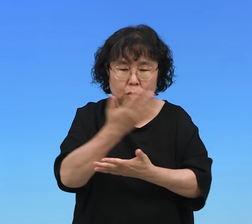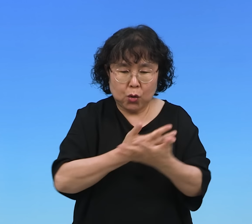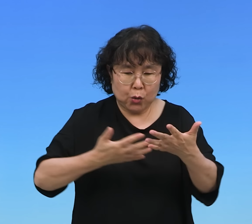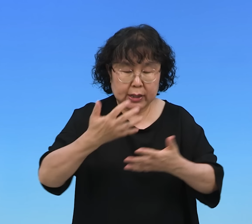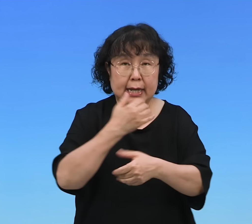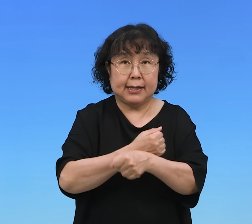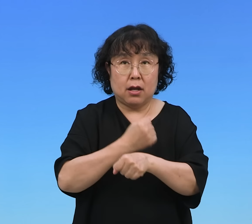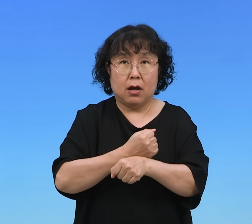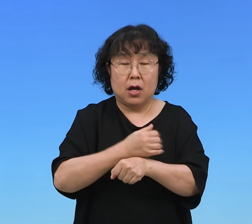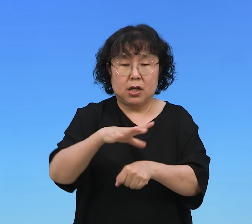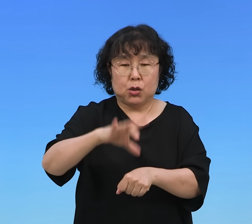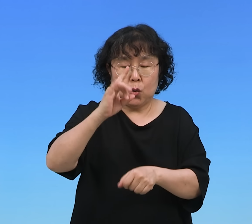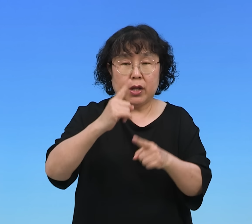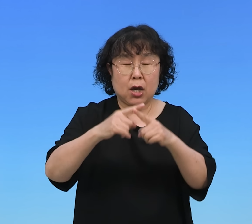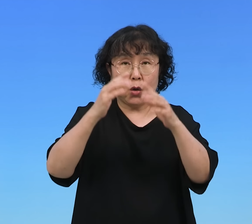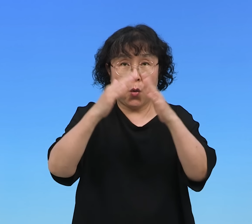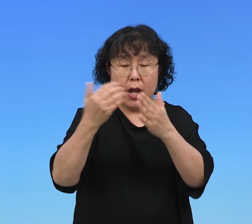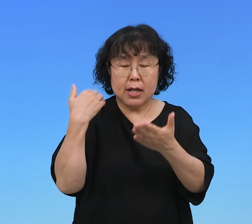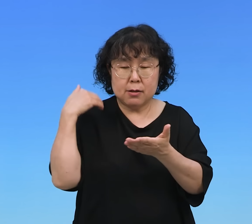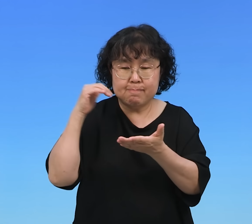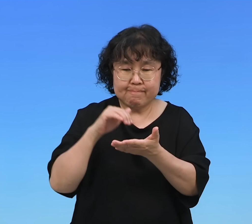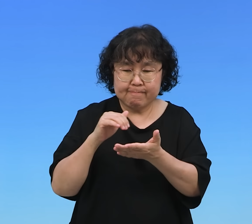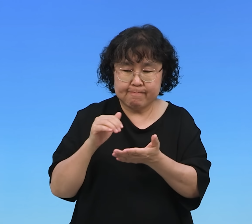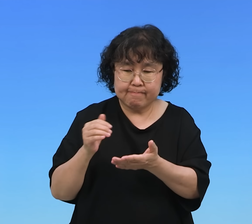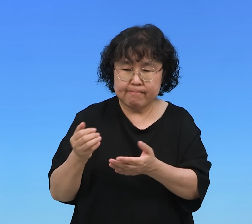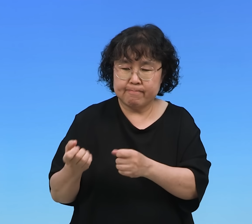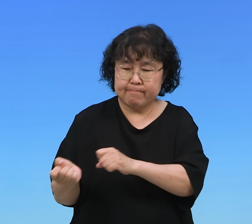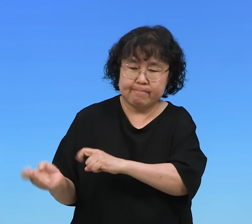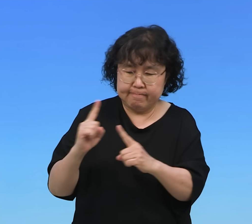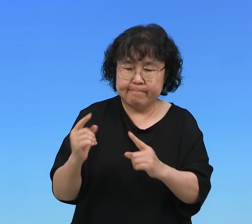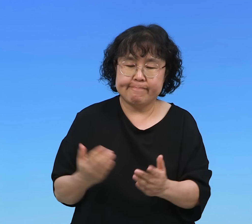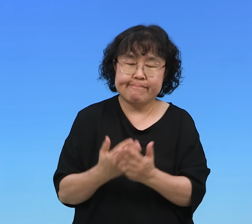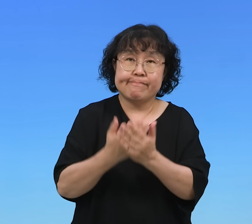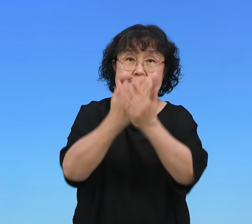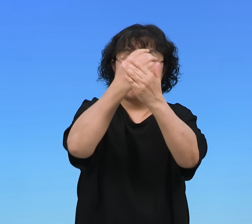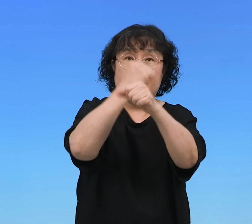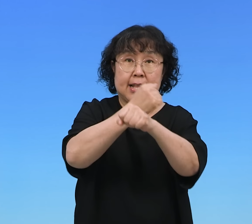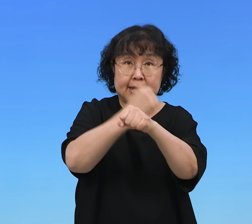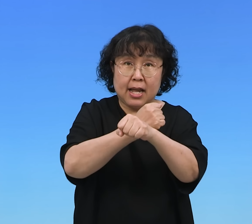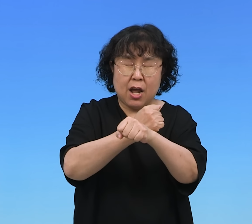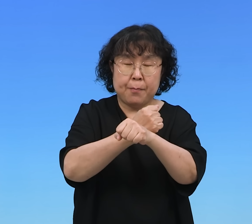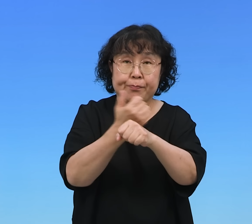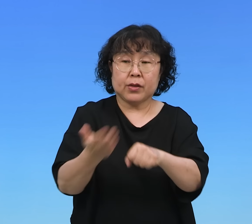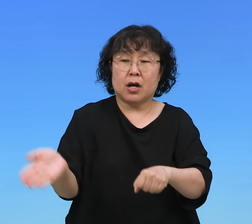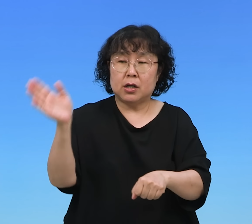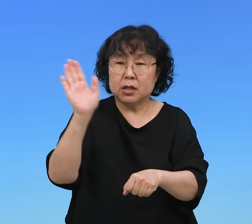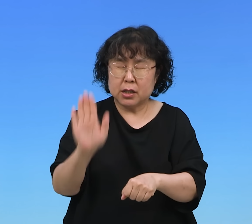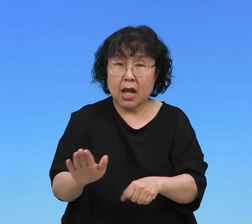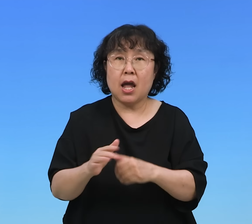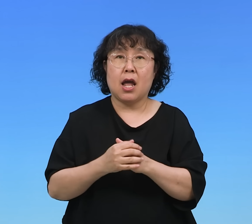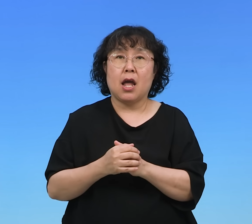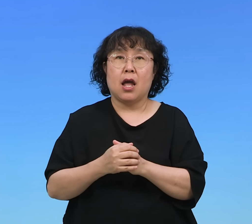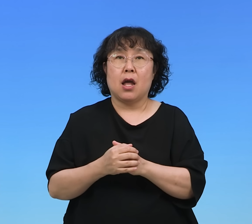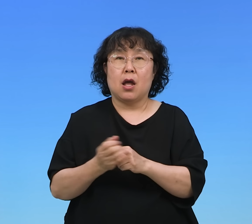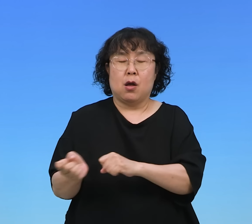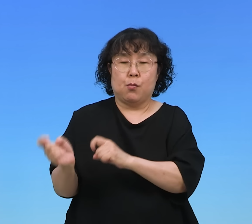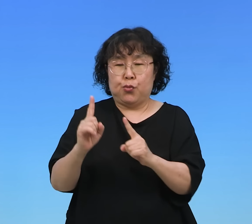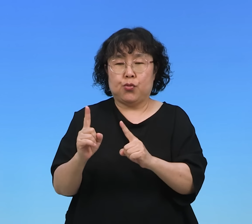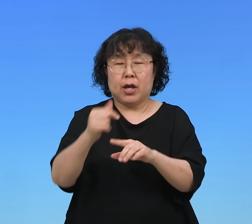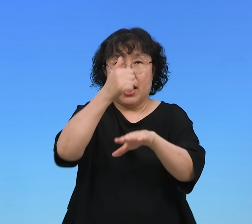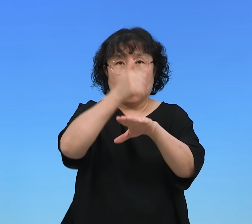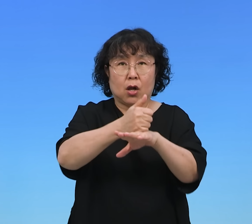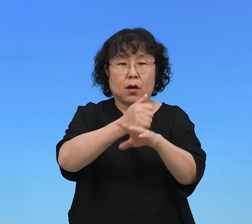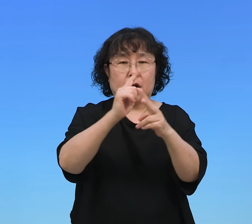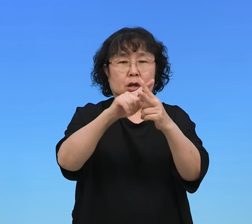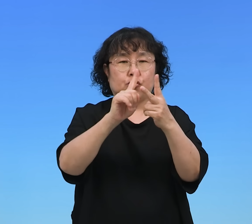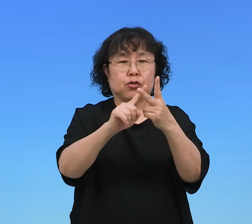초대교회가 부흥했다는 거예요. 엄청나게 부흥했다는 거예요. 그런데 그 다음 47절에 보니까 부흥의 결과가 두